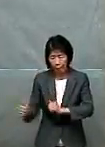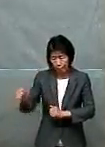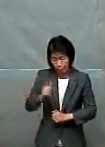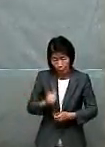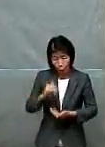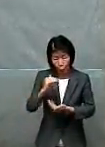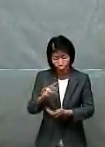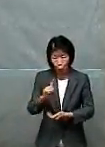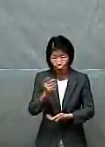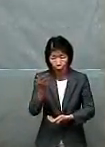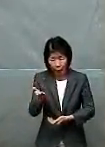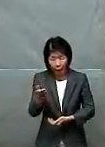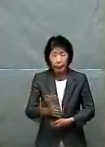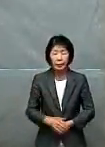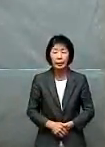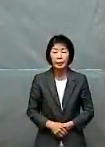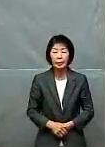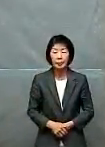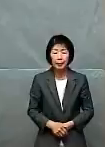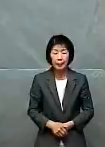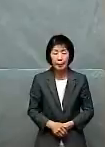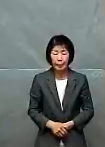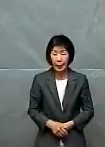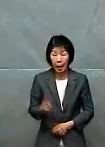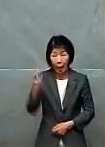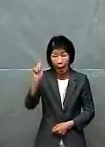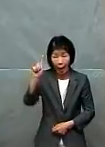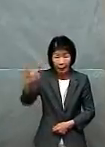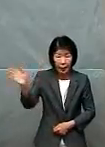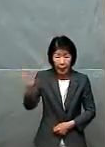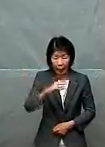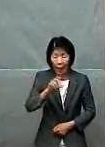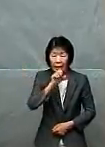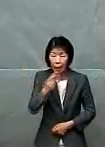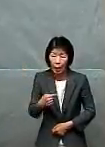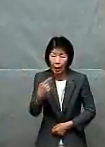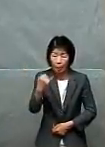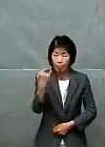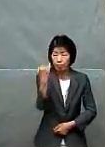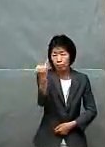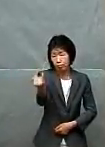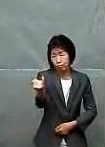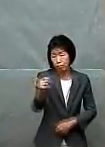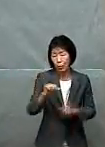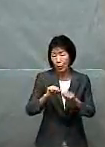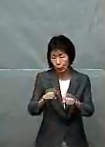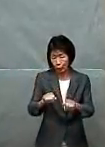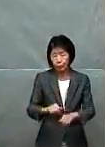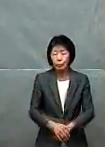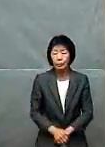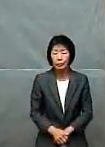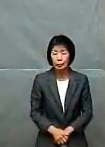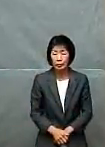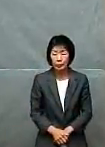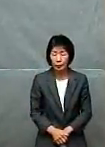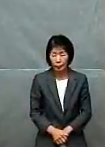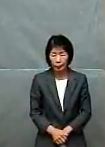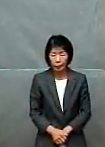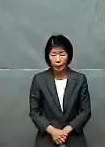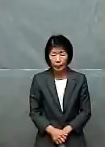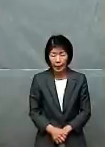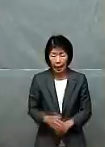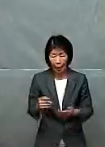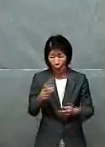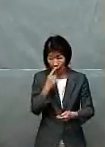。 はい、明日から台湾出張入っておりますけれども、はい、職